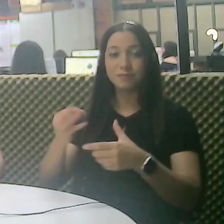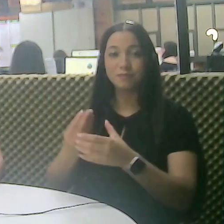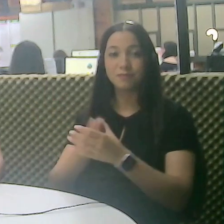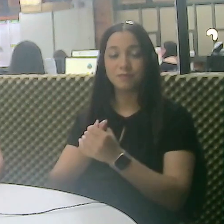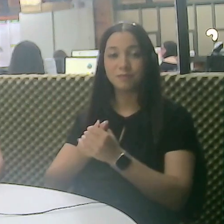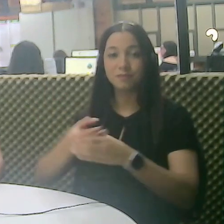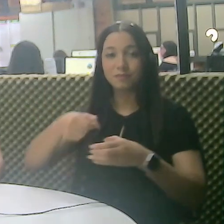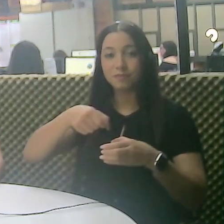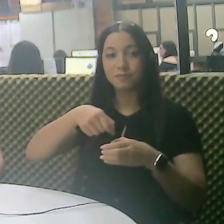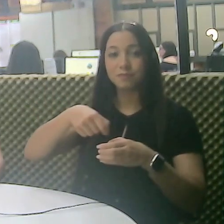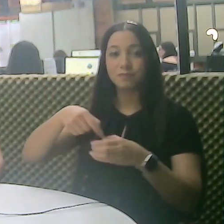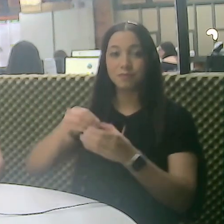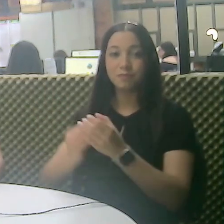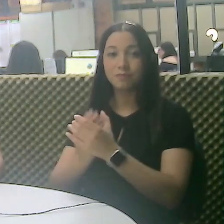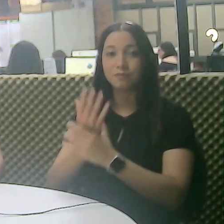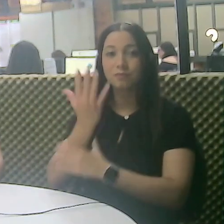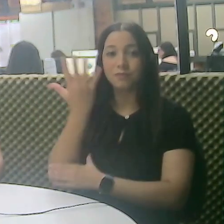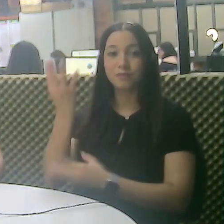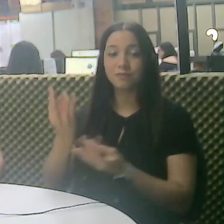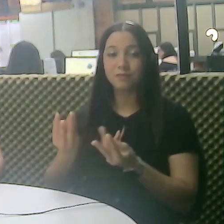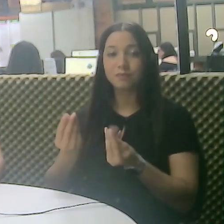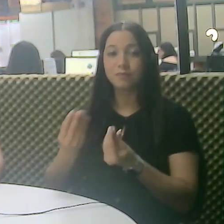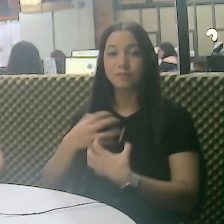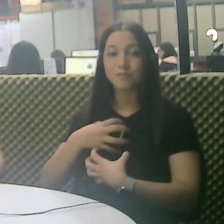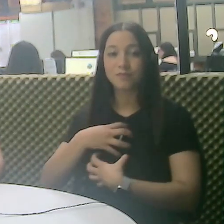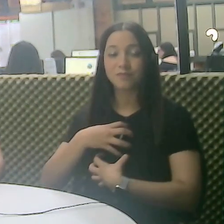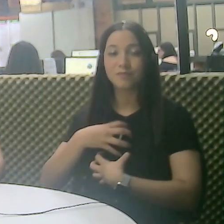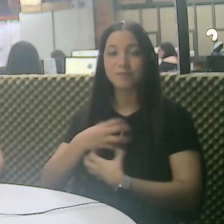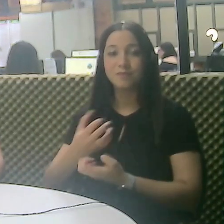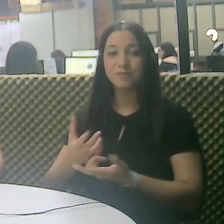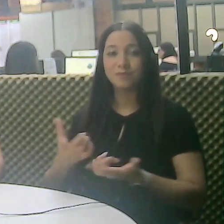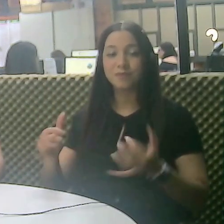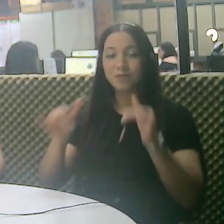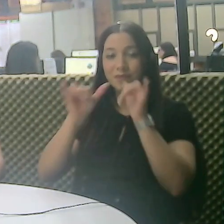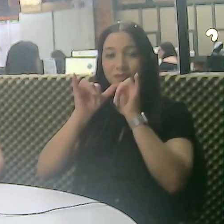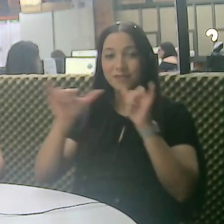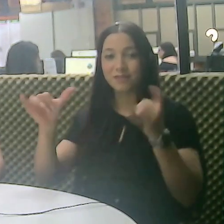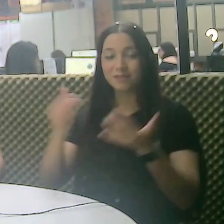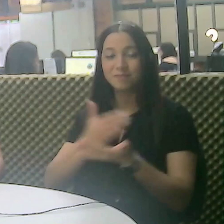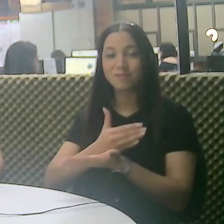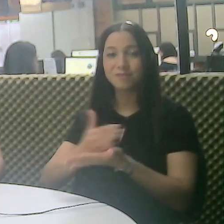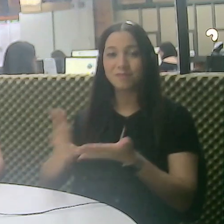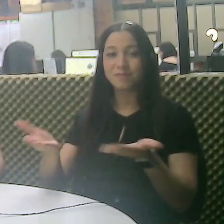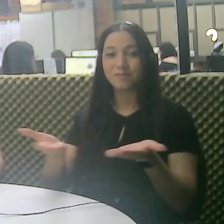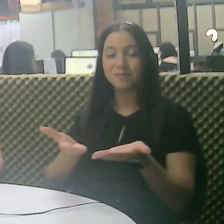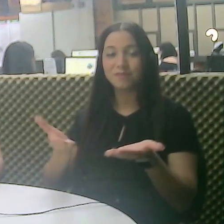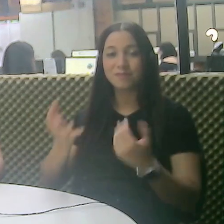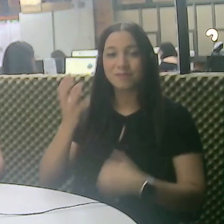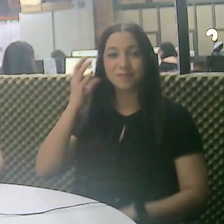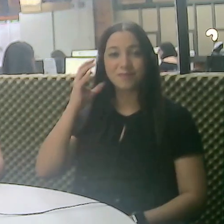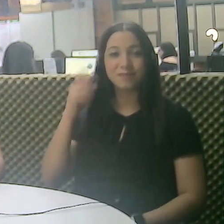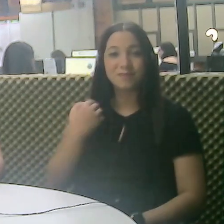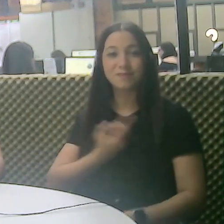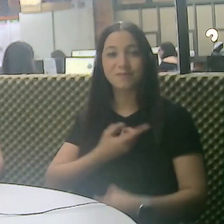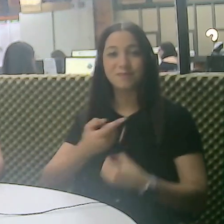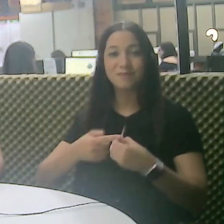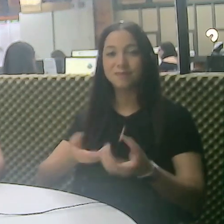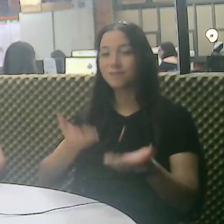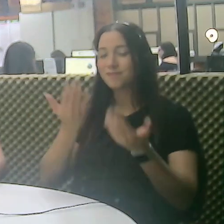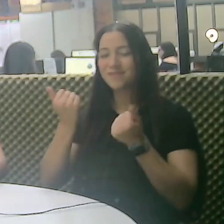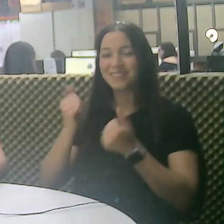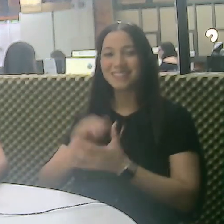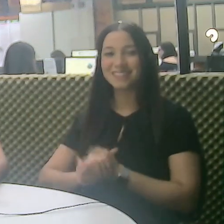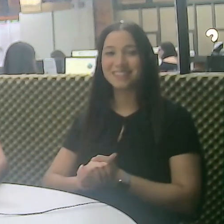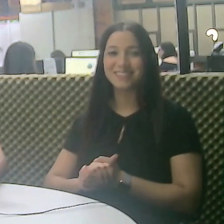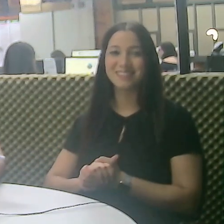do plantio de mudas no Jardim Sensorial. Essas e outras notícias a partir de agora na Rádio Nossa Cidade. Vem com a